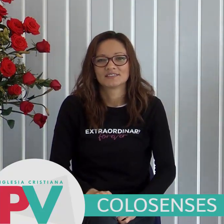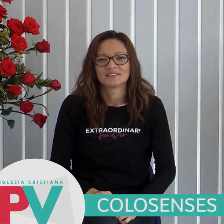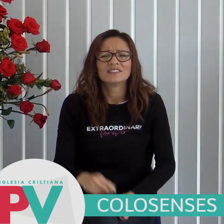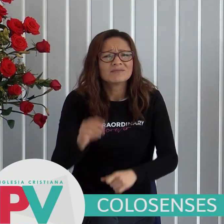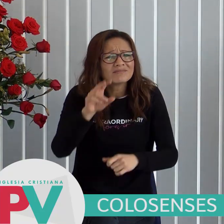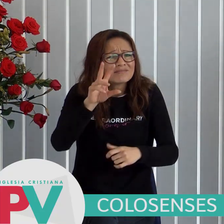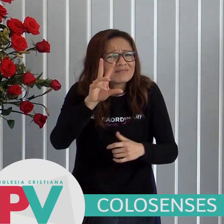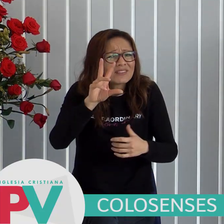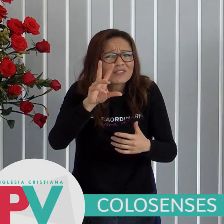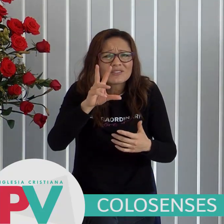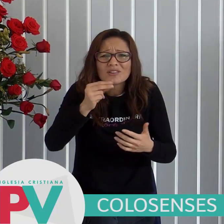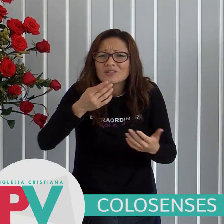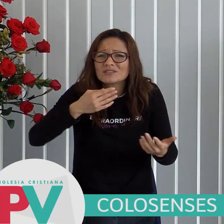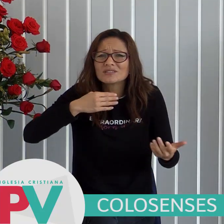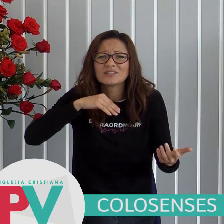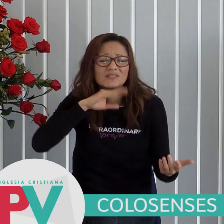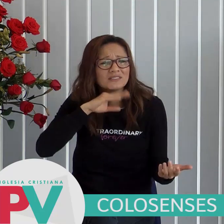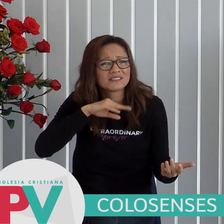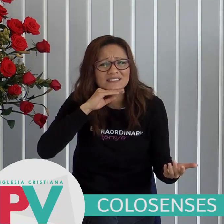No alcanzarían